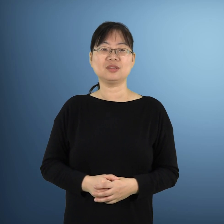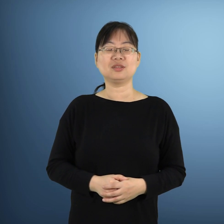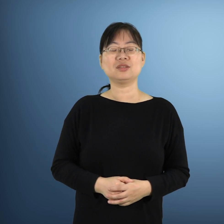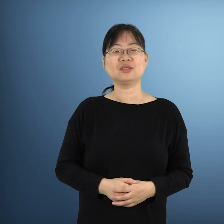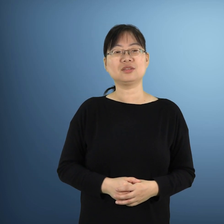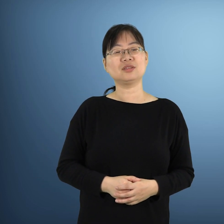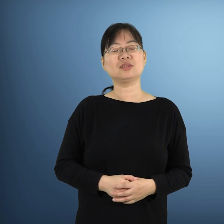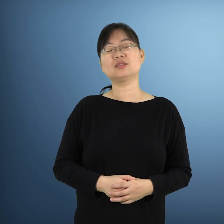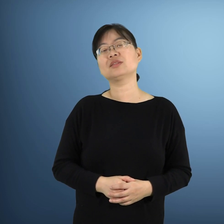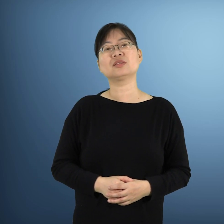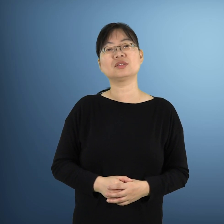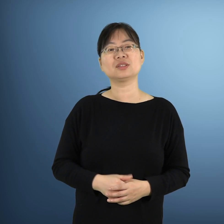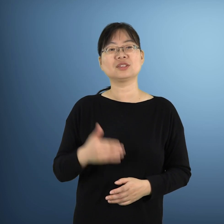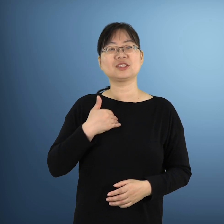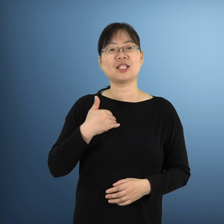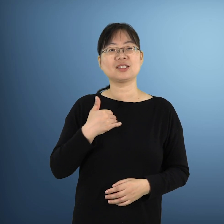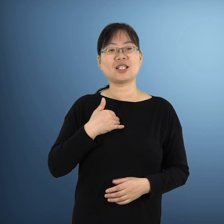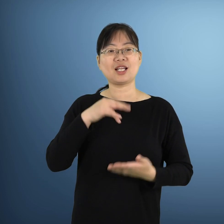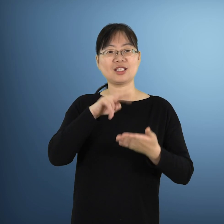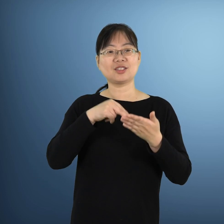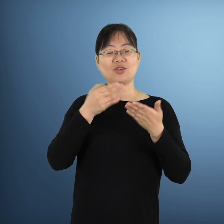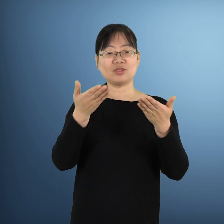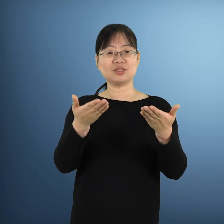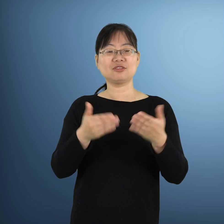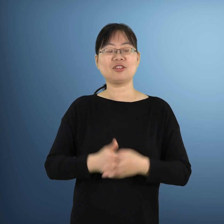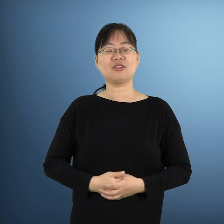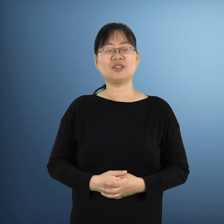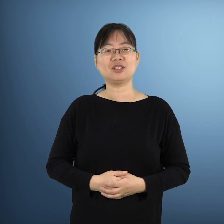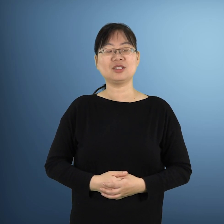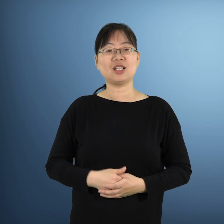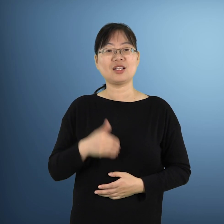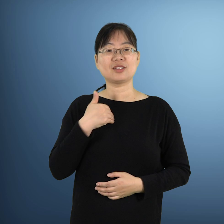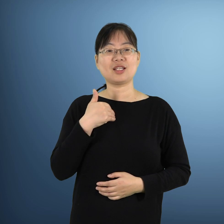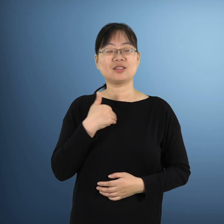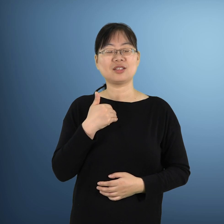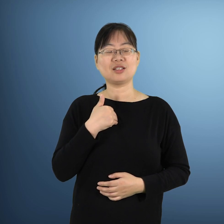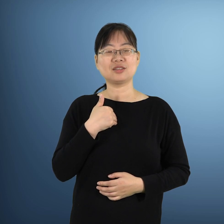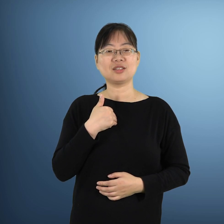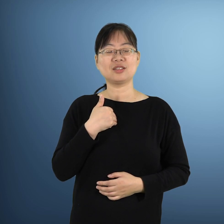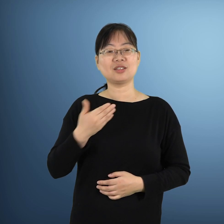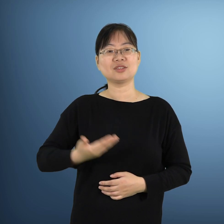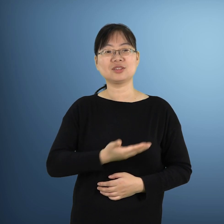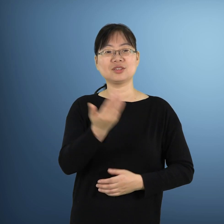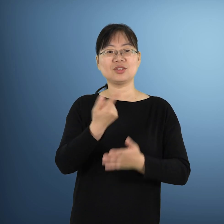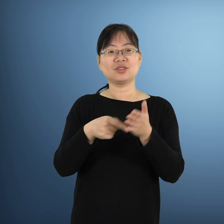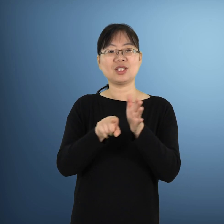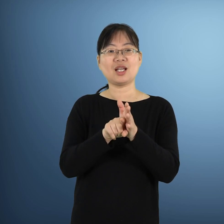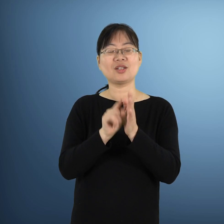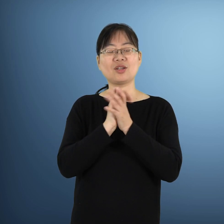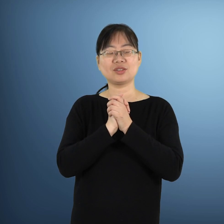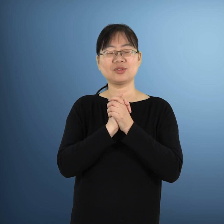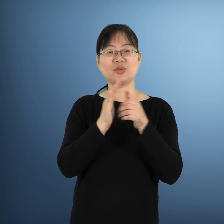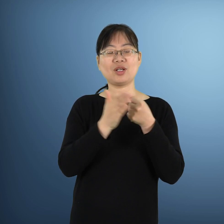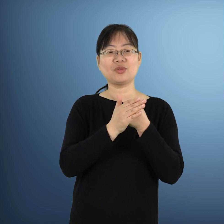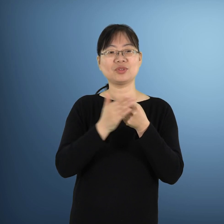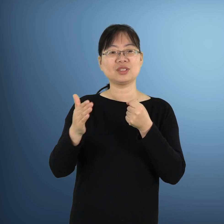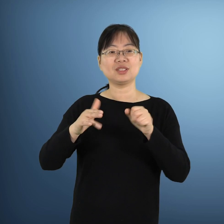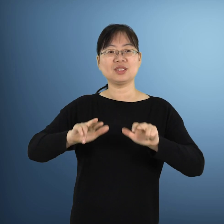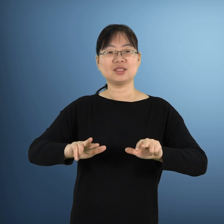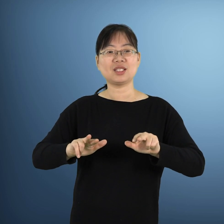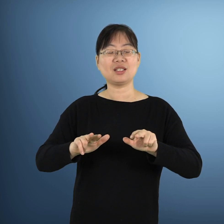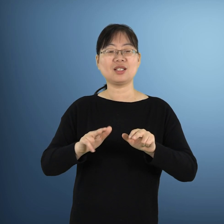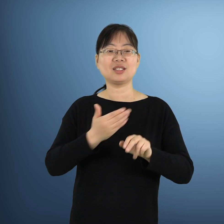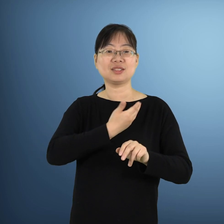9절을 좀 보도록 하겠습니다. 제가 좀 읽죠. 내가 그들을 위하여 비옵나니, 이제